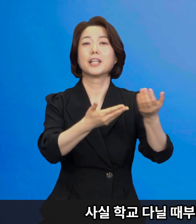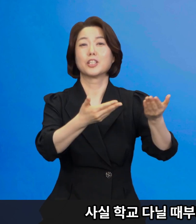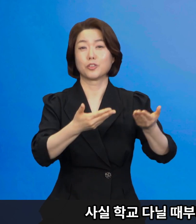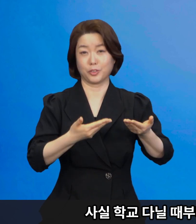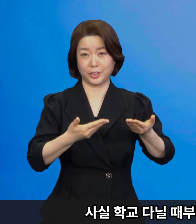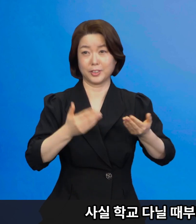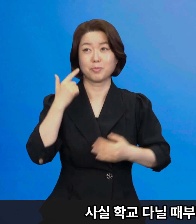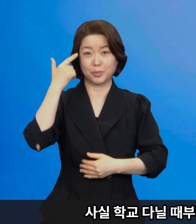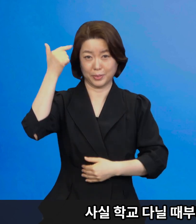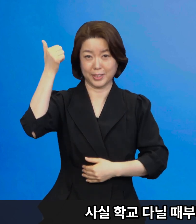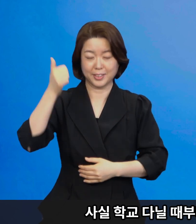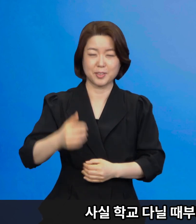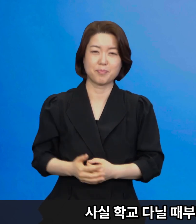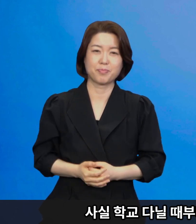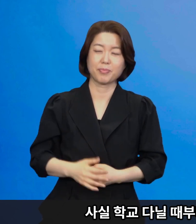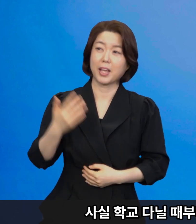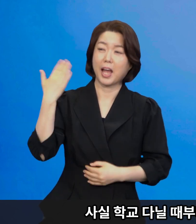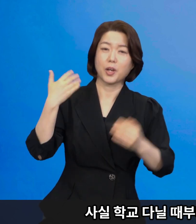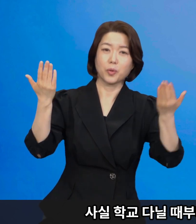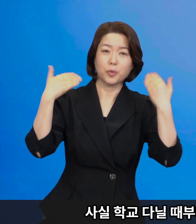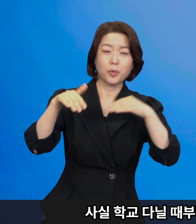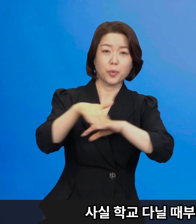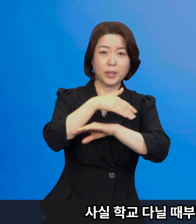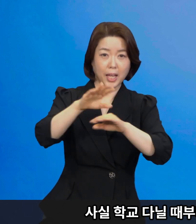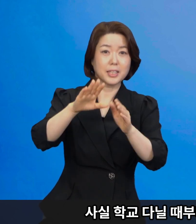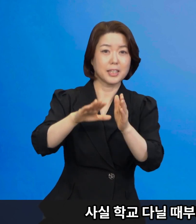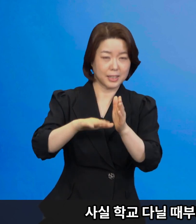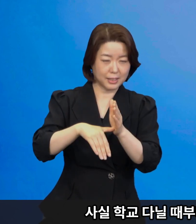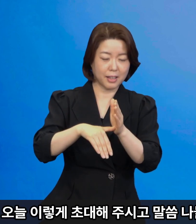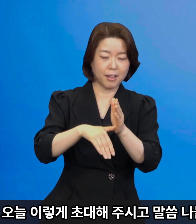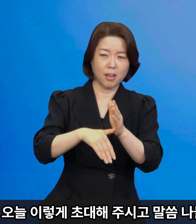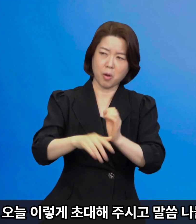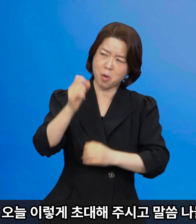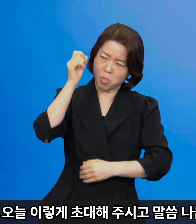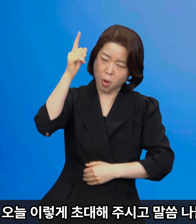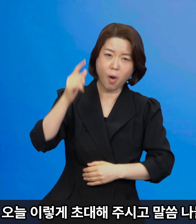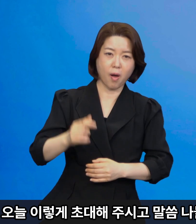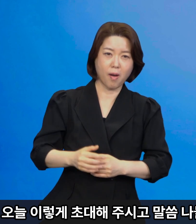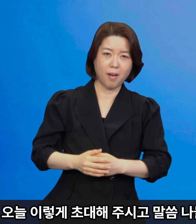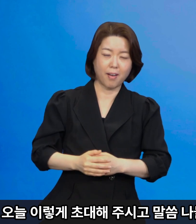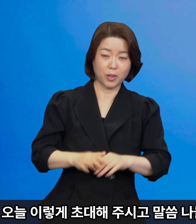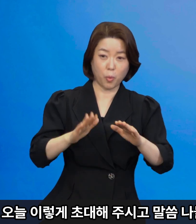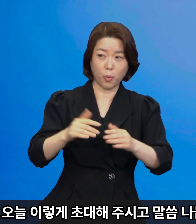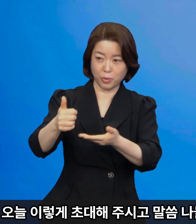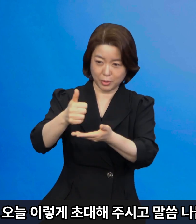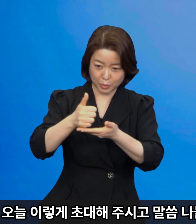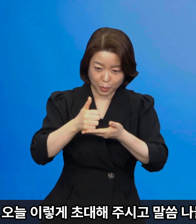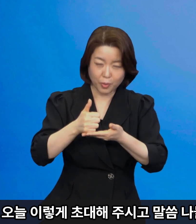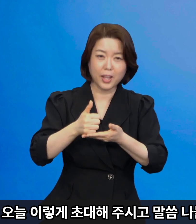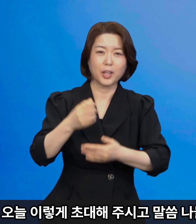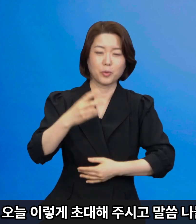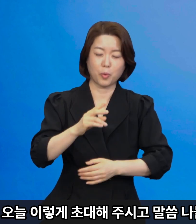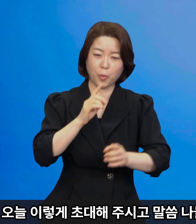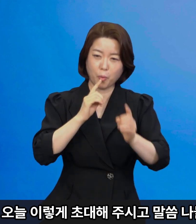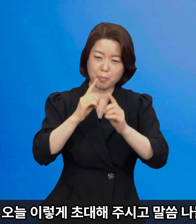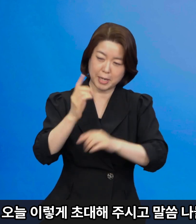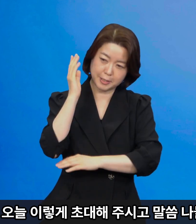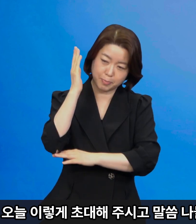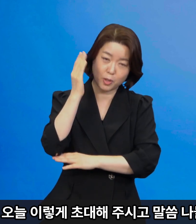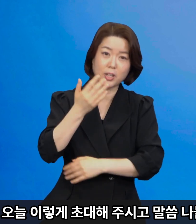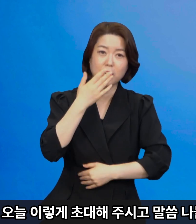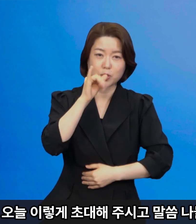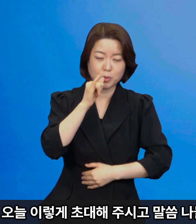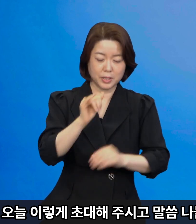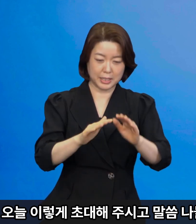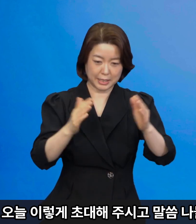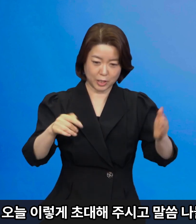주시는데, 사실 학교 다닐 때부터 참 탁월한 분이셨습니다. 오늘 이렇게 초대해 주시고 말씀 나눌 수 있는